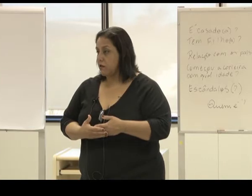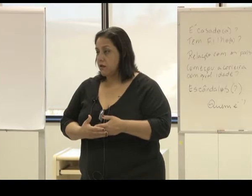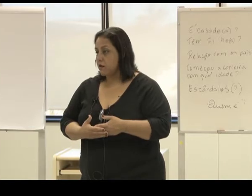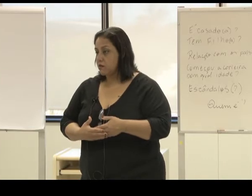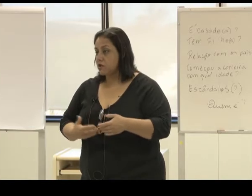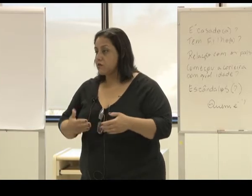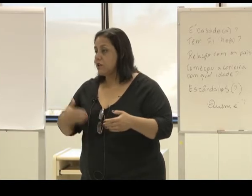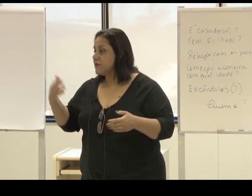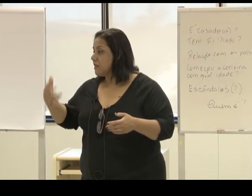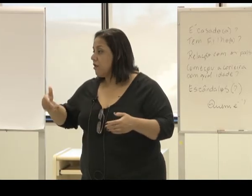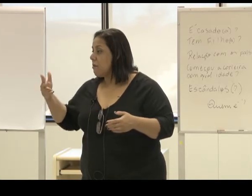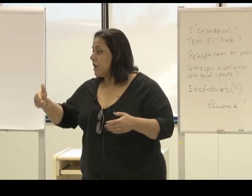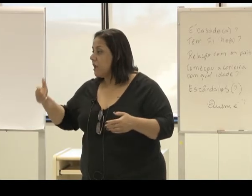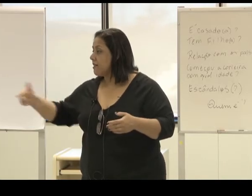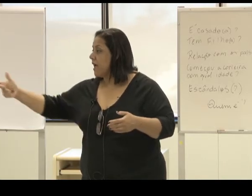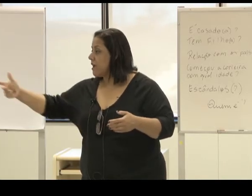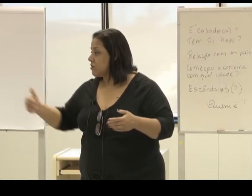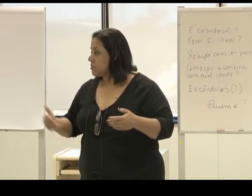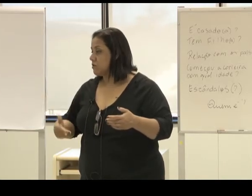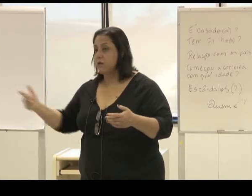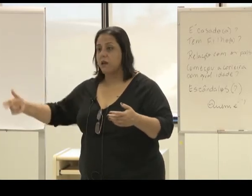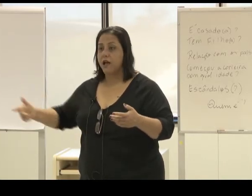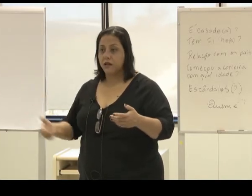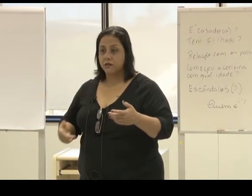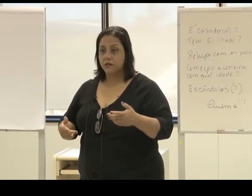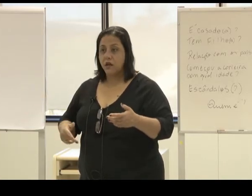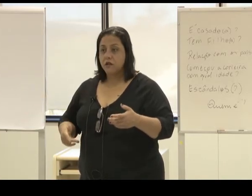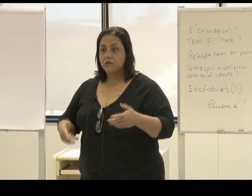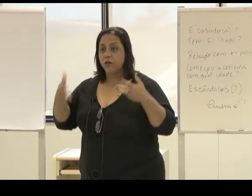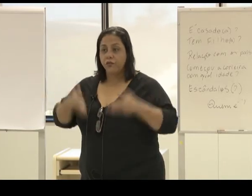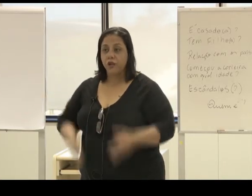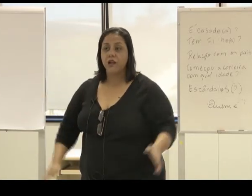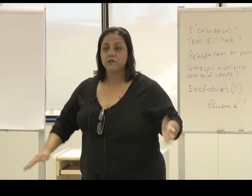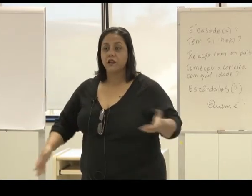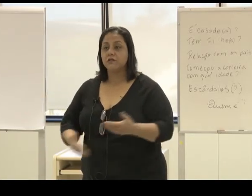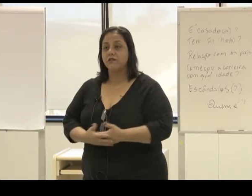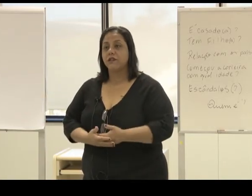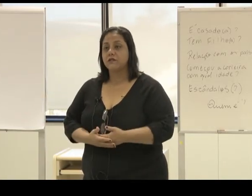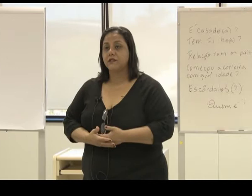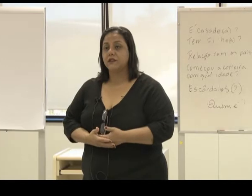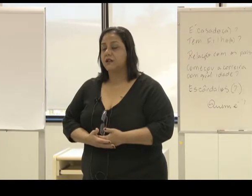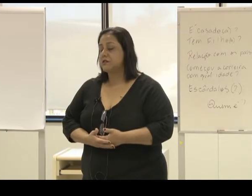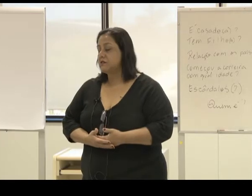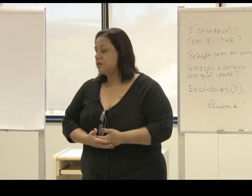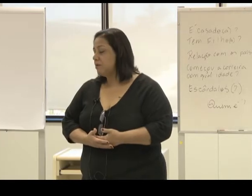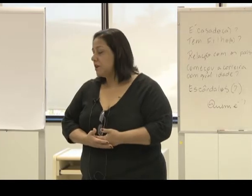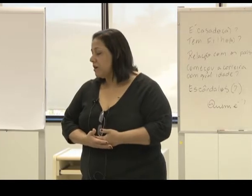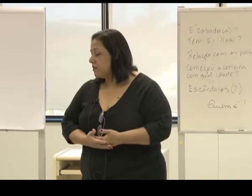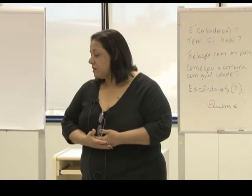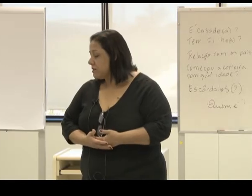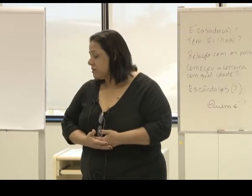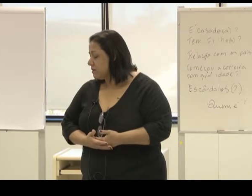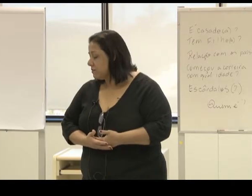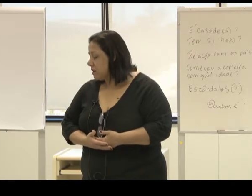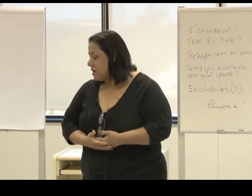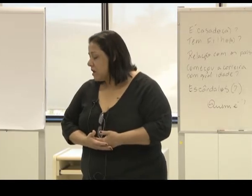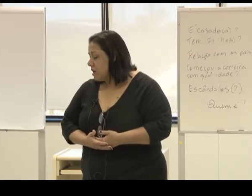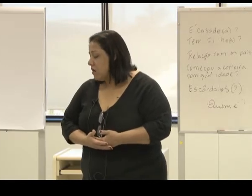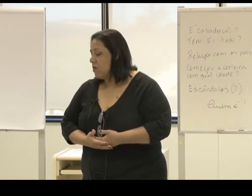Só se você quiser ter uma briga eterna com seus familiares. Seu filho nasceu, você fala assim, ai, Jesus, é minha irmã que vai ter que ser. Ou meu irmão